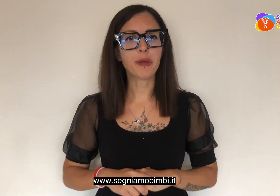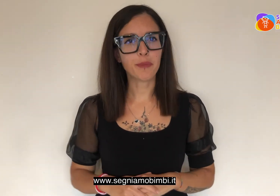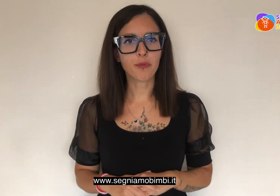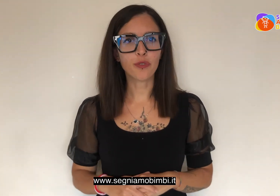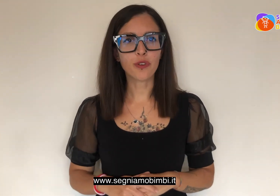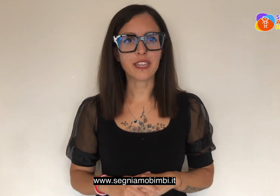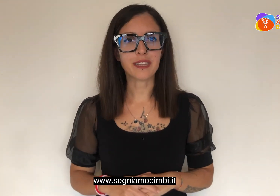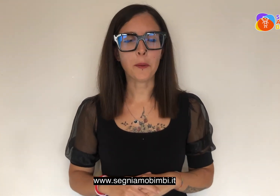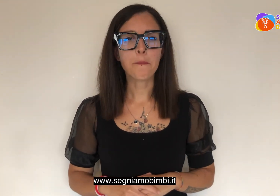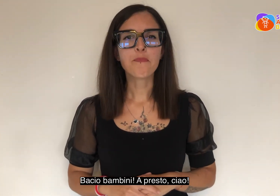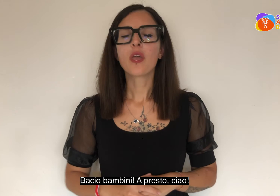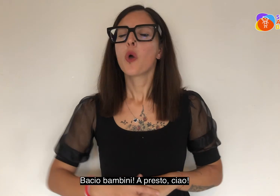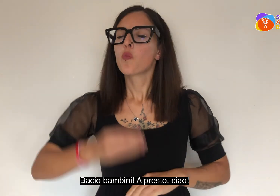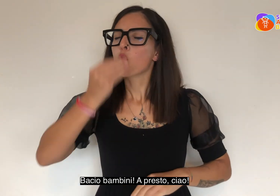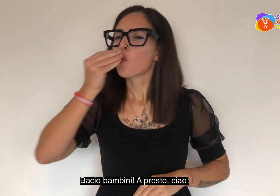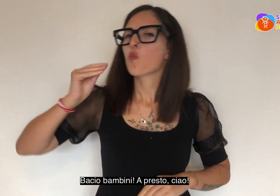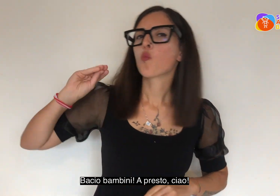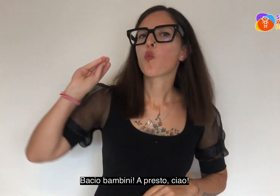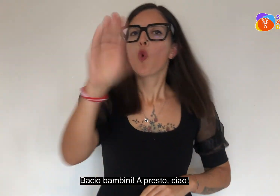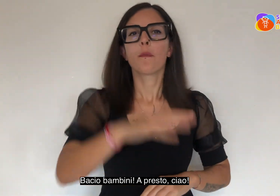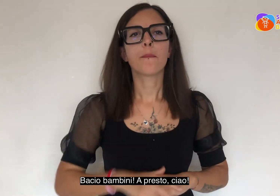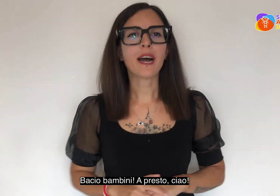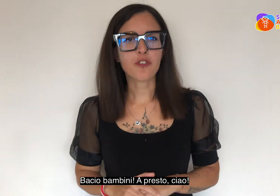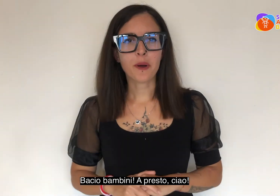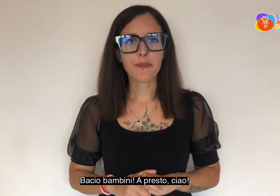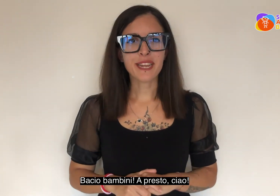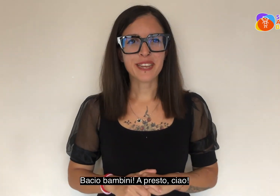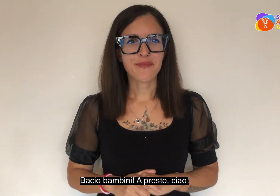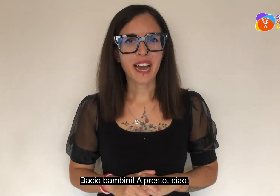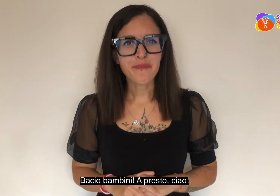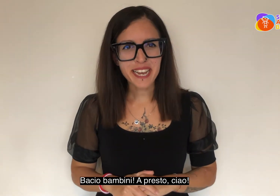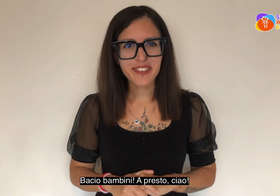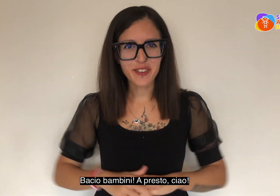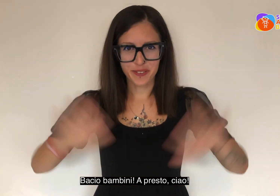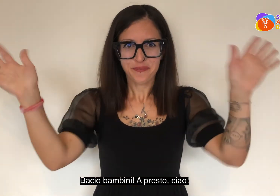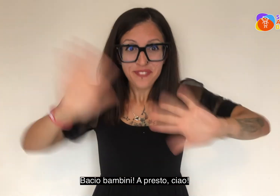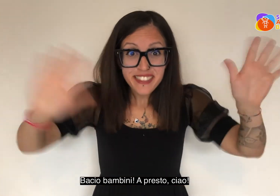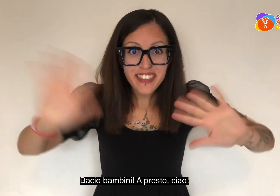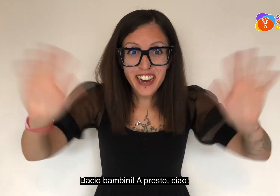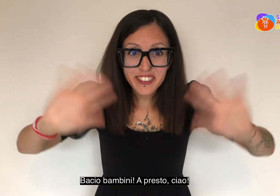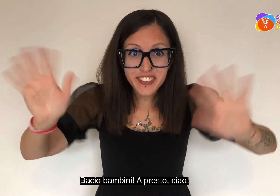www.segniamobimbi.it. Bacio bambini, a presto, ciao!